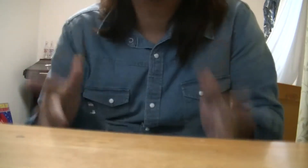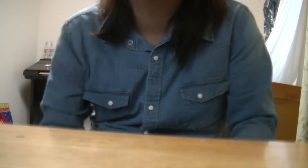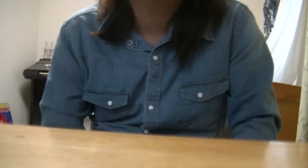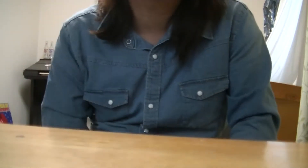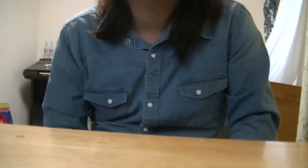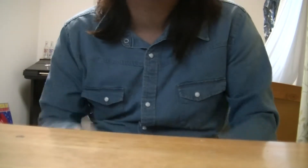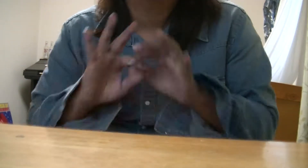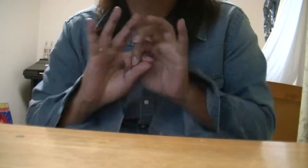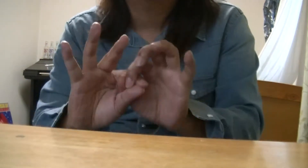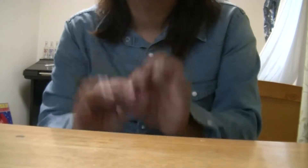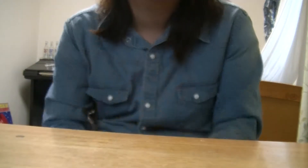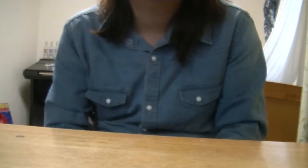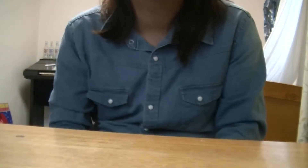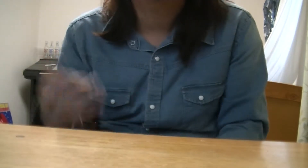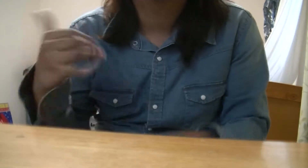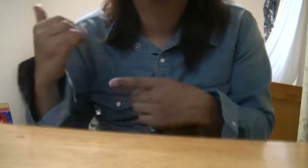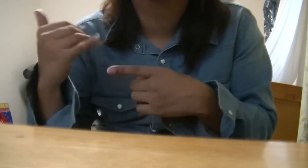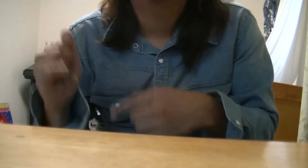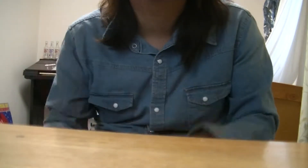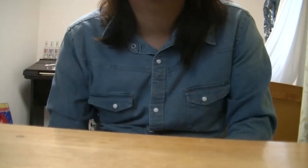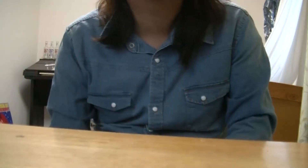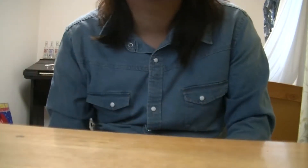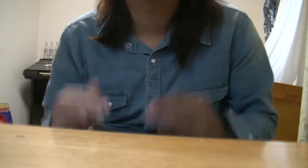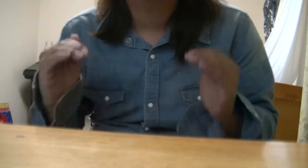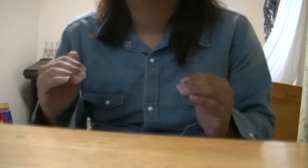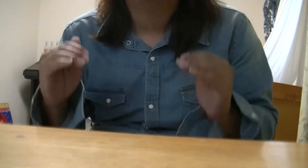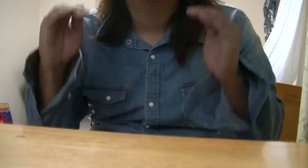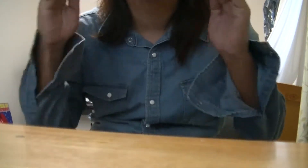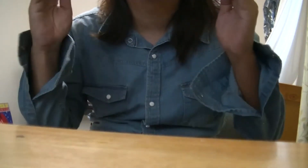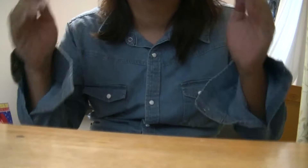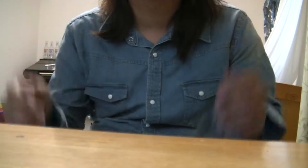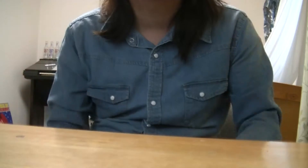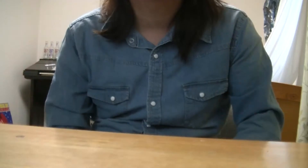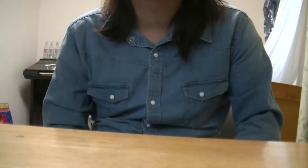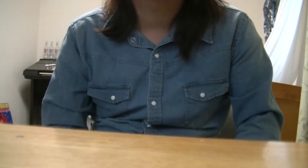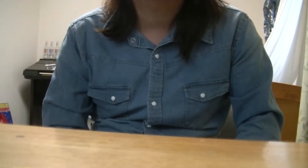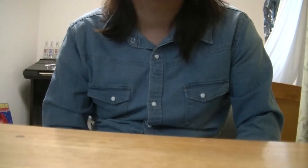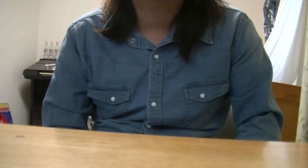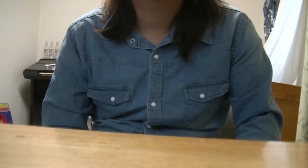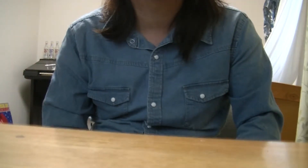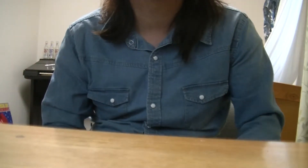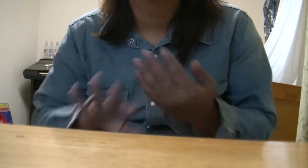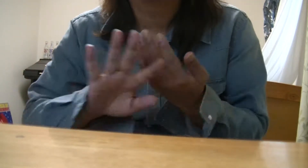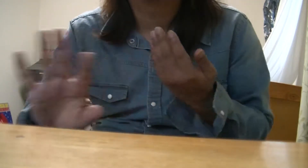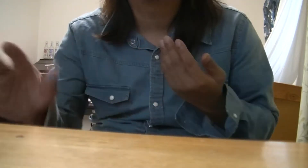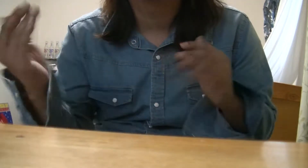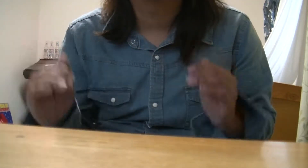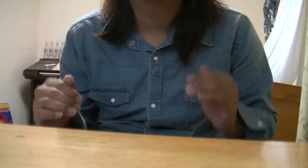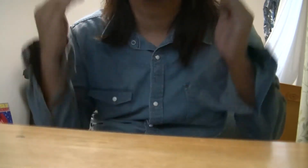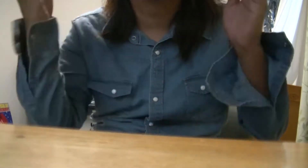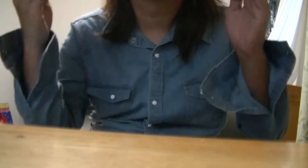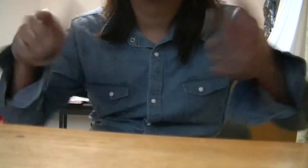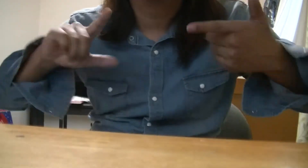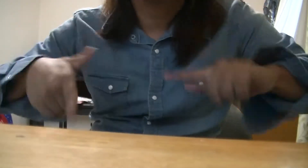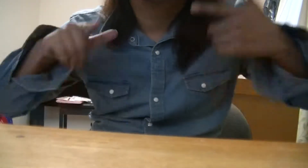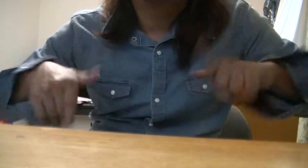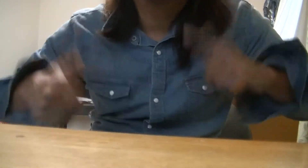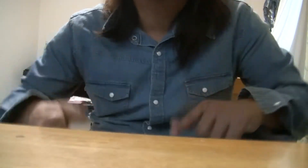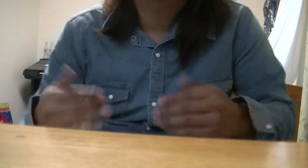してその子たちが成長していく角度は、他の子たちが成長する角度は比べ物にならないぐらい